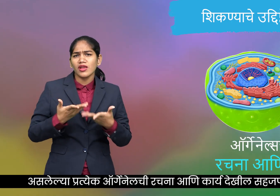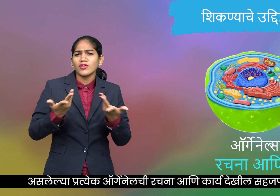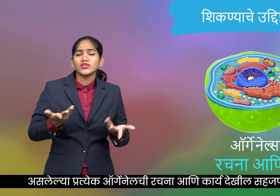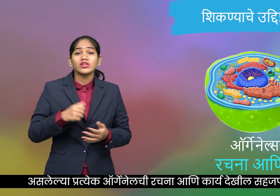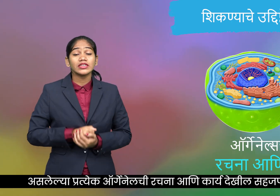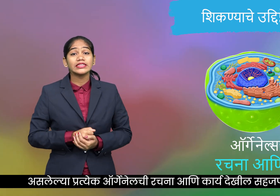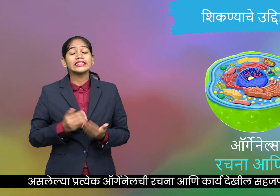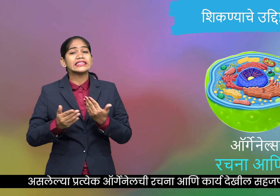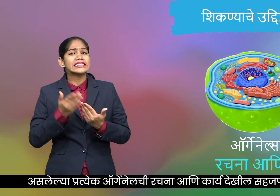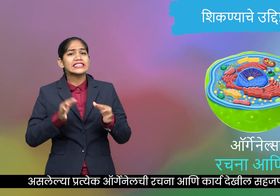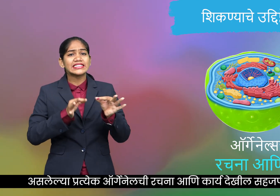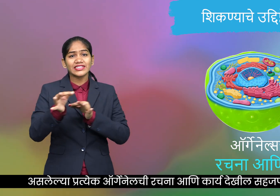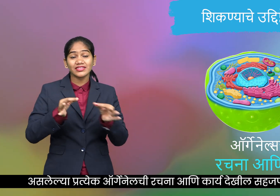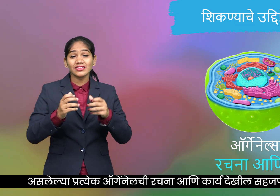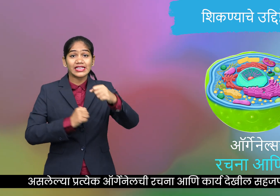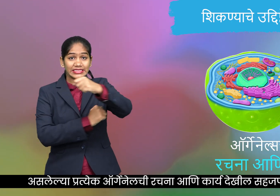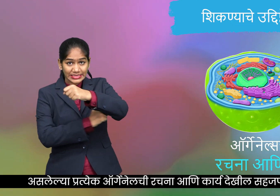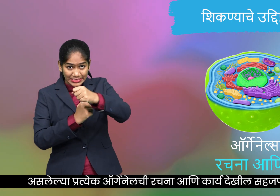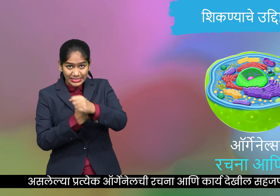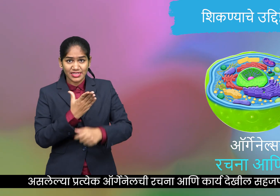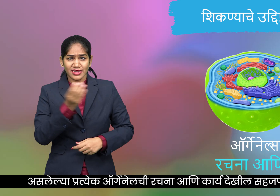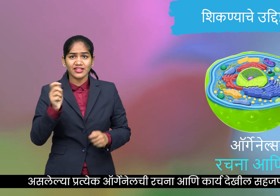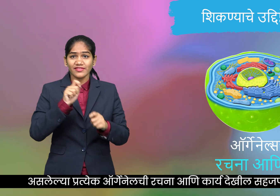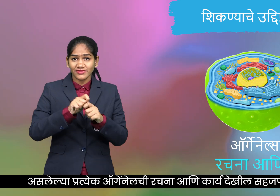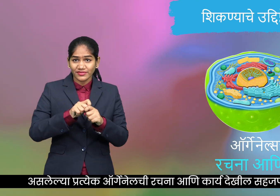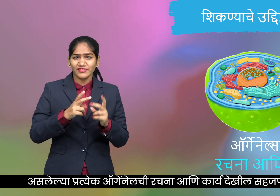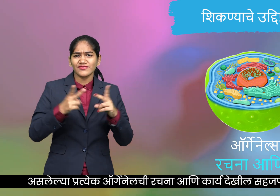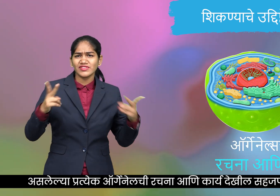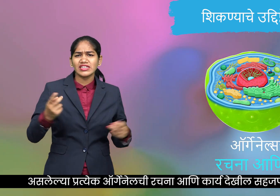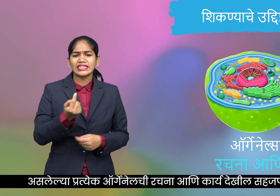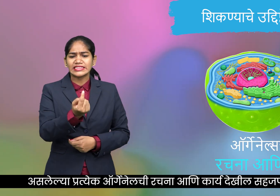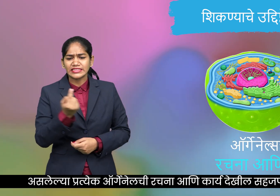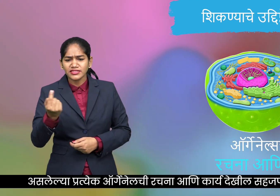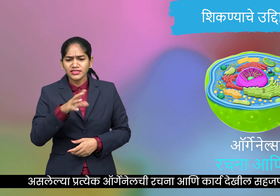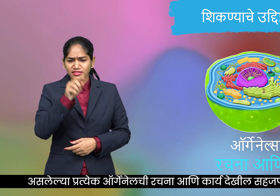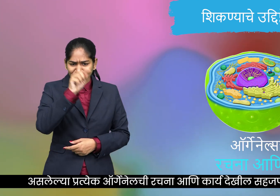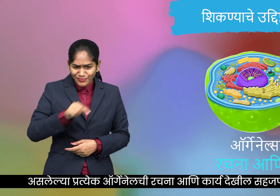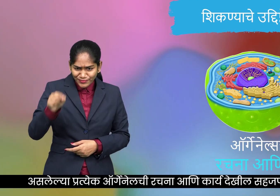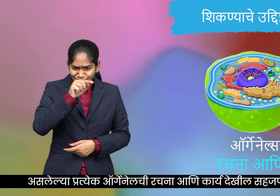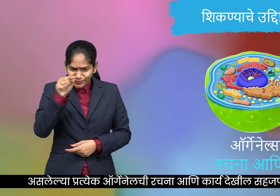असलेल्या प्रत्येक ऑर्गनेल्सची रचना आणि कार्य देखील सहजपणे स्पष्ट करू शकाल.